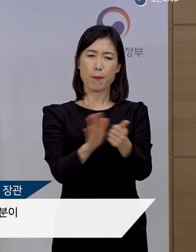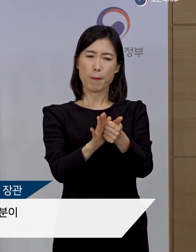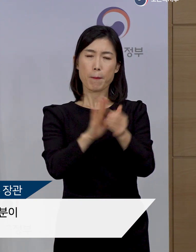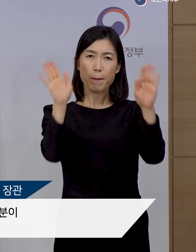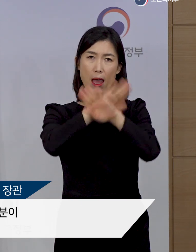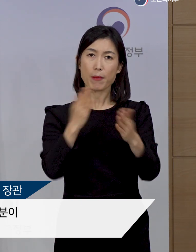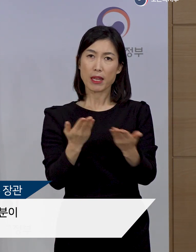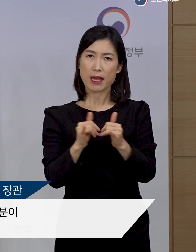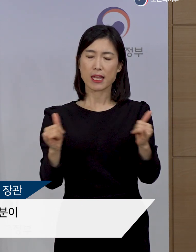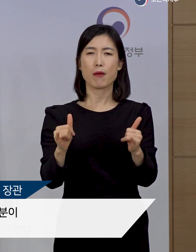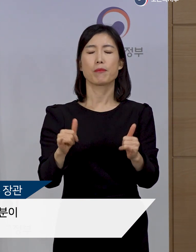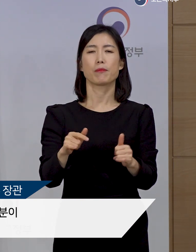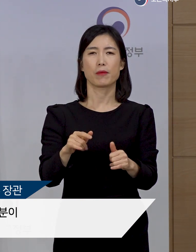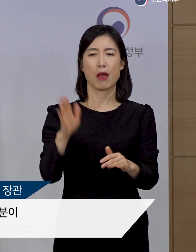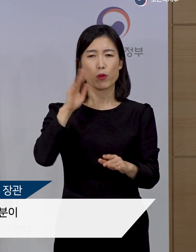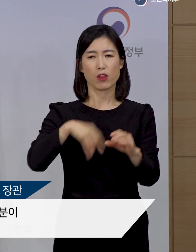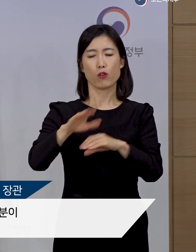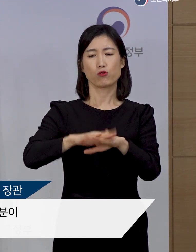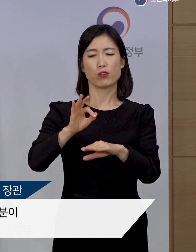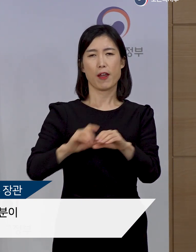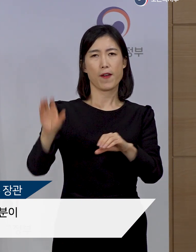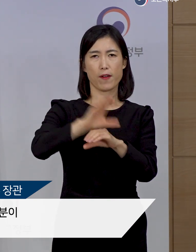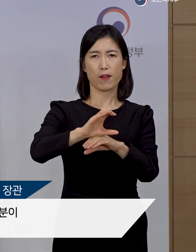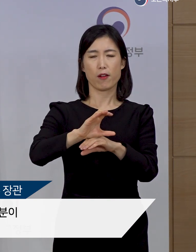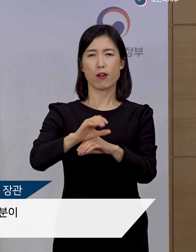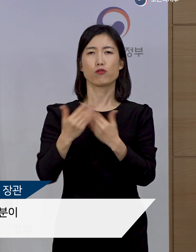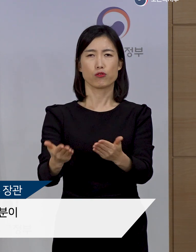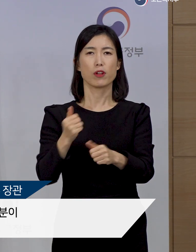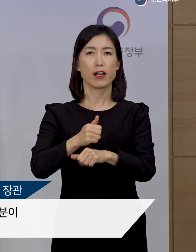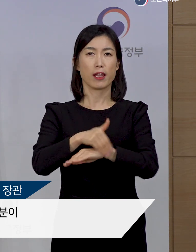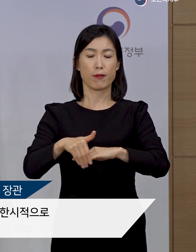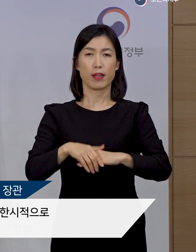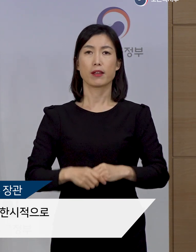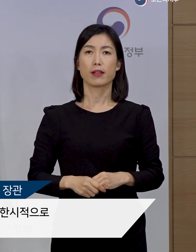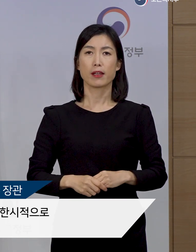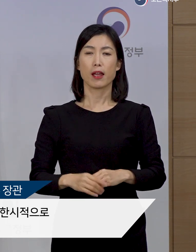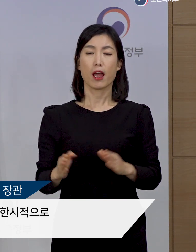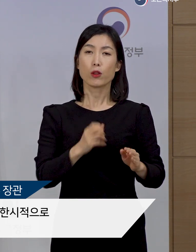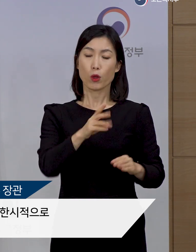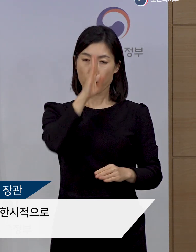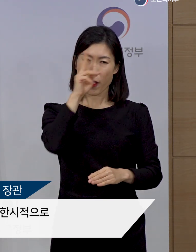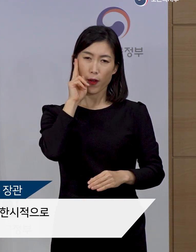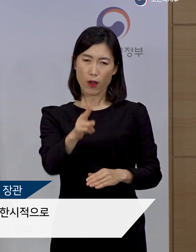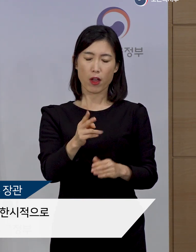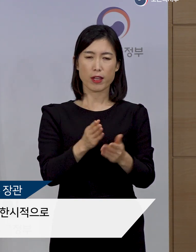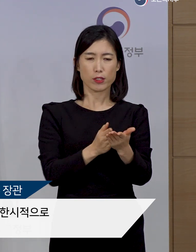대응에 함께 하겠다고 신청해 주신 의료인들과 의료단체에 깊은 감사를 드립니다.